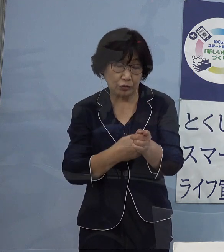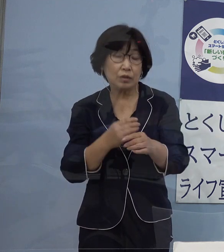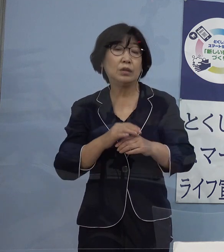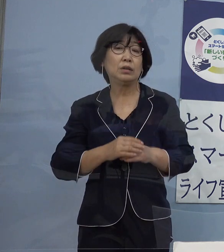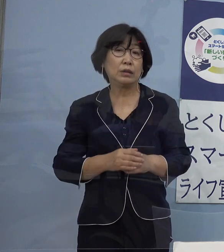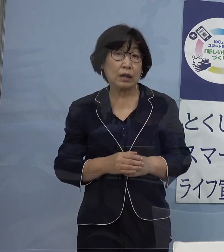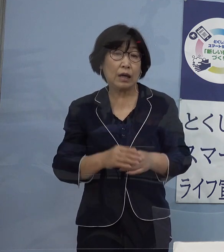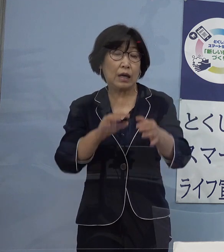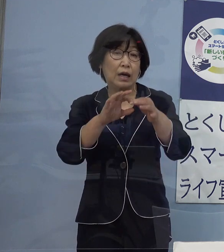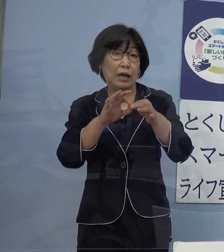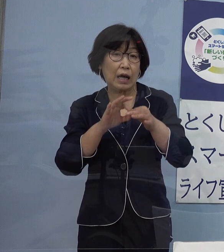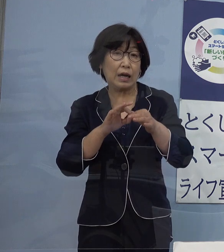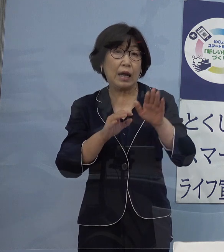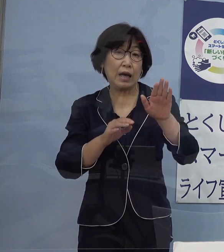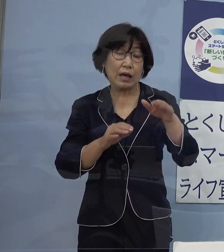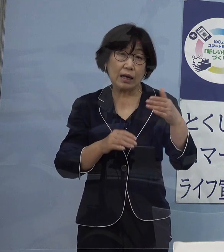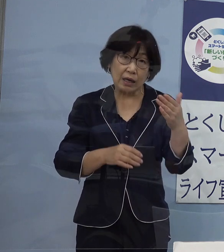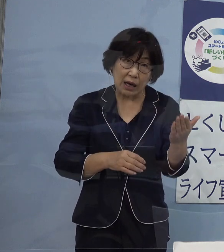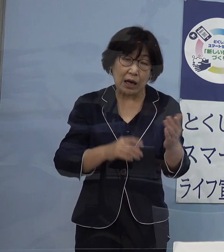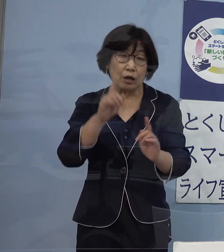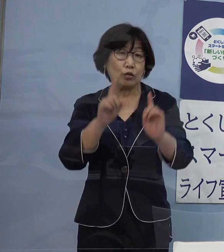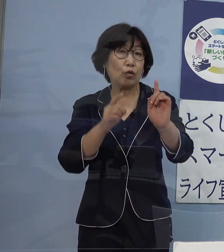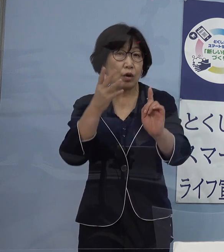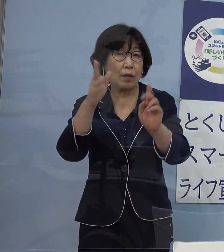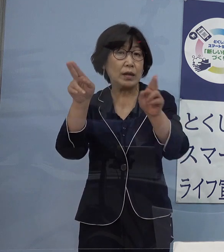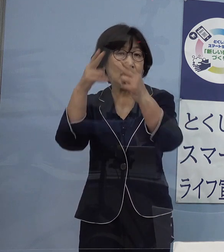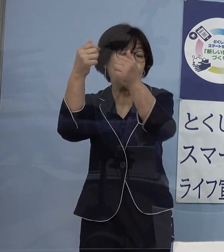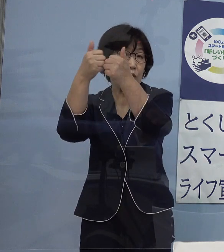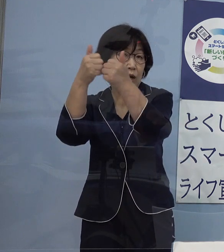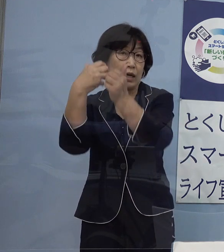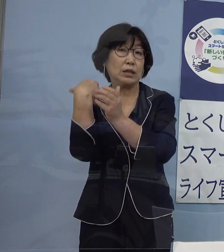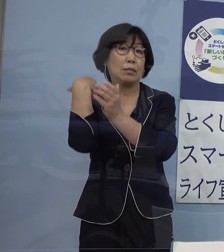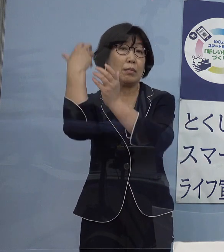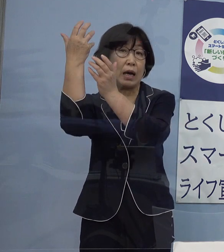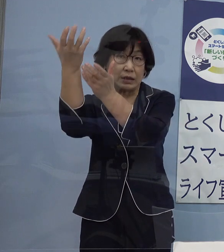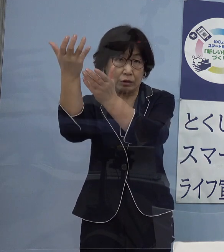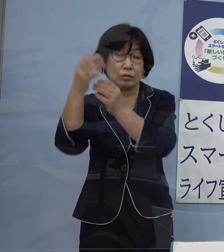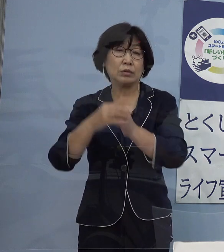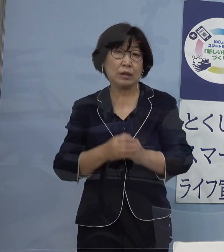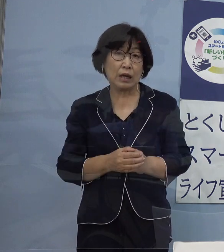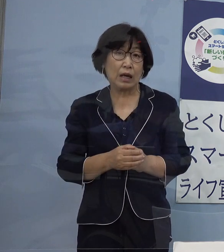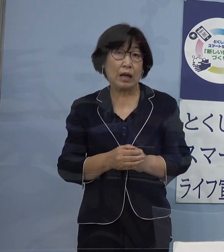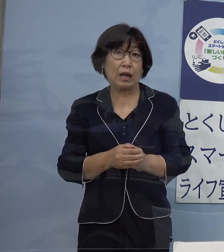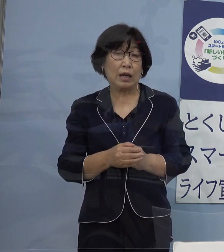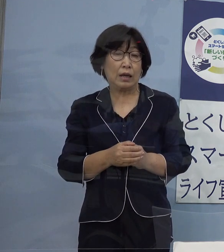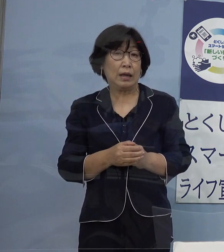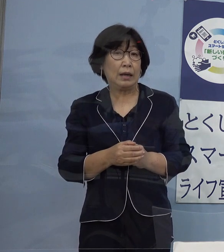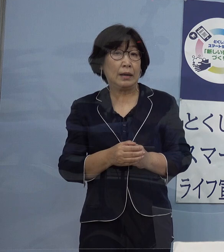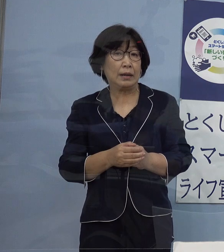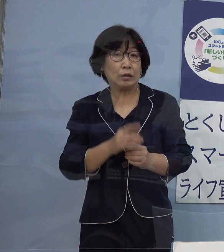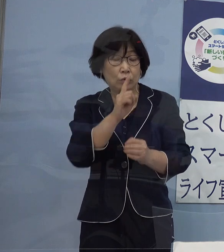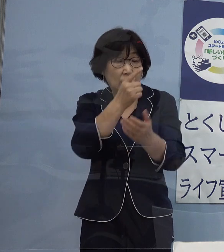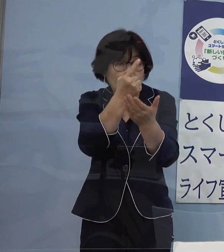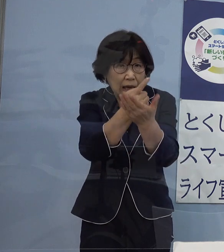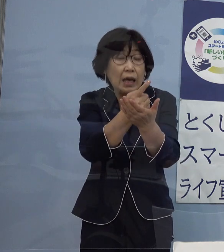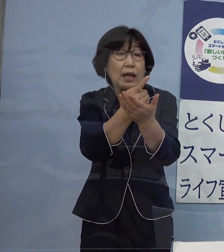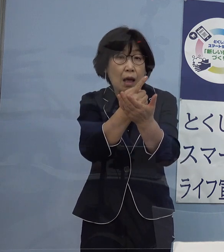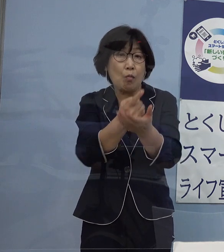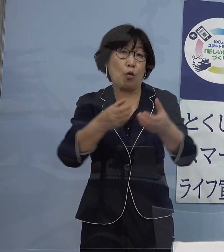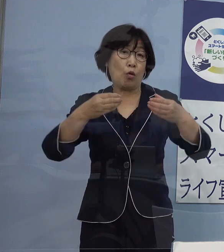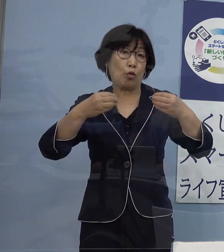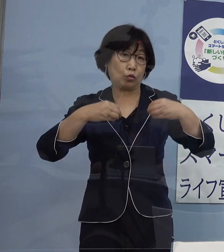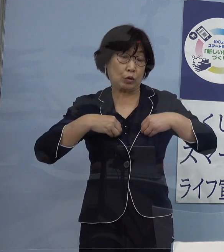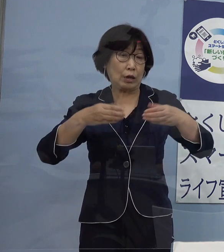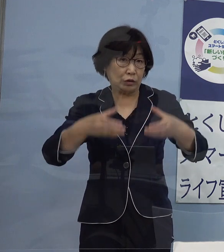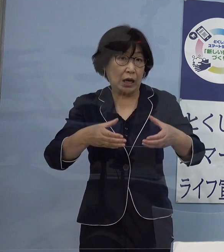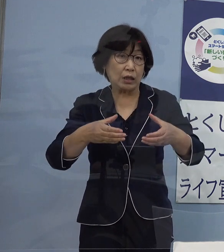かというところは専門家会議にお任せをしますが、単独でもクラスターになってくるということになります。あとも